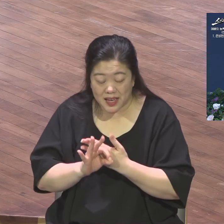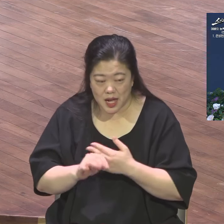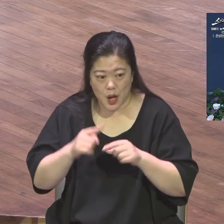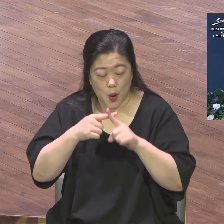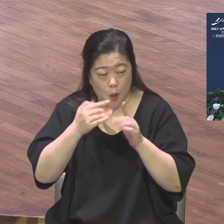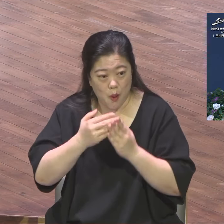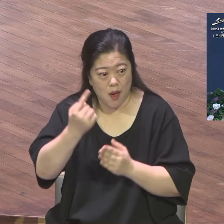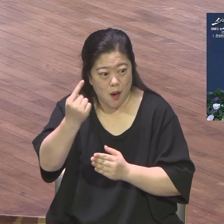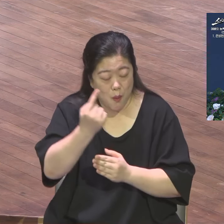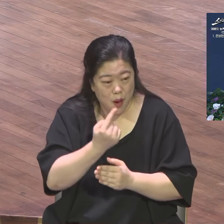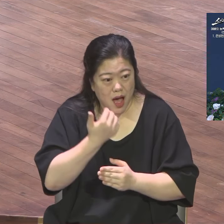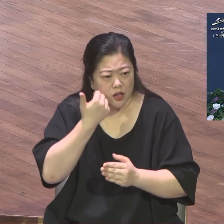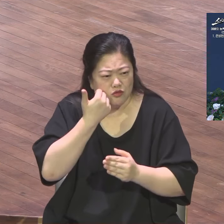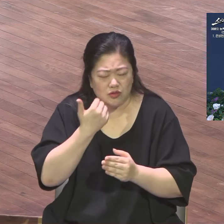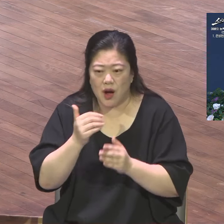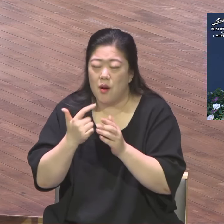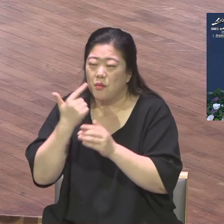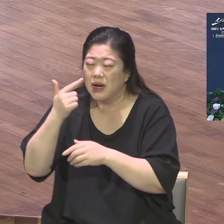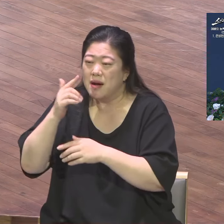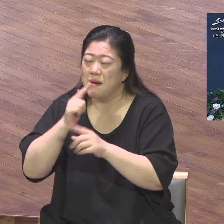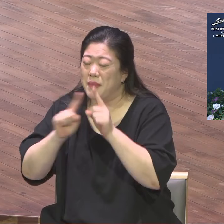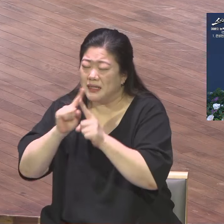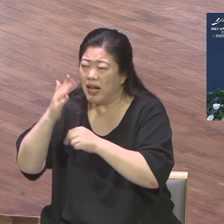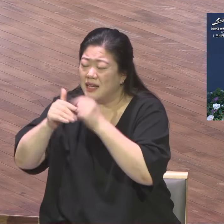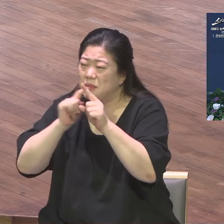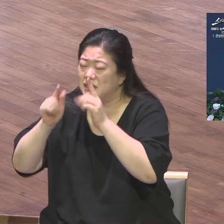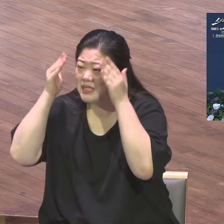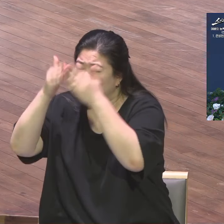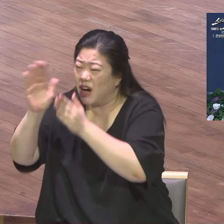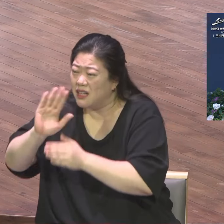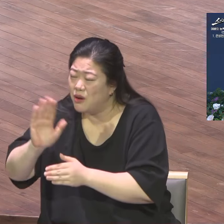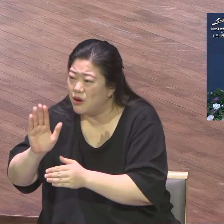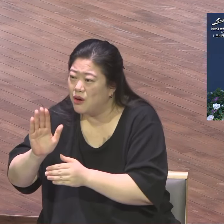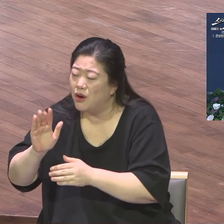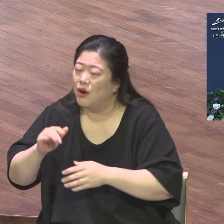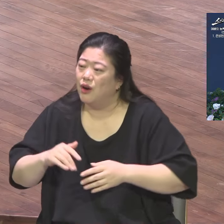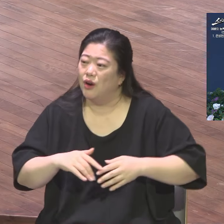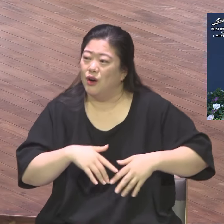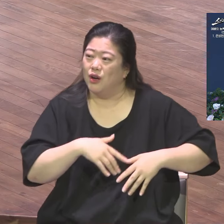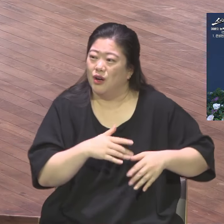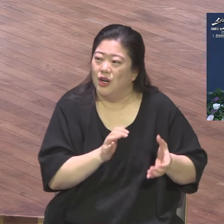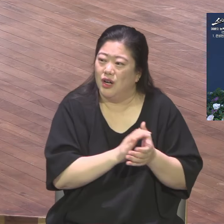허전하잖아요. 그래서 뻥 뚫린 내 가슴이라고 유행가가 있잖아요.